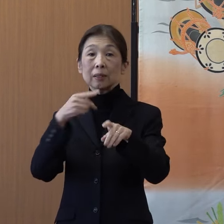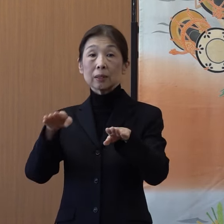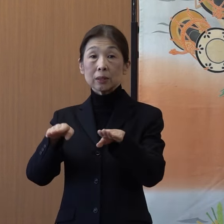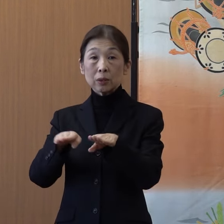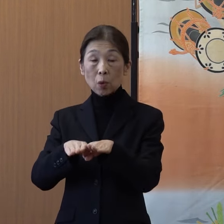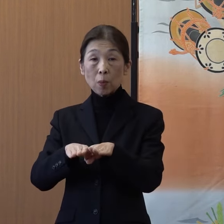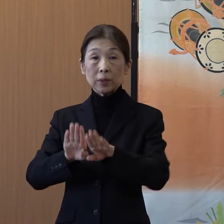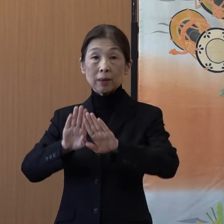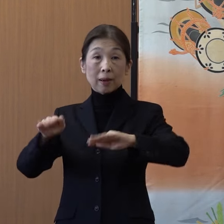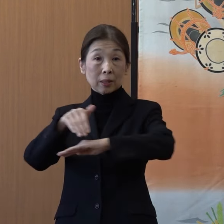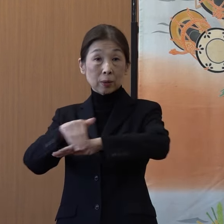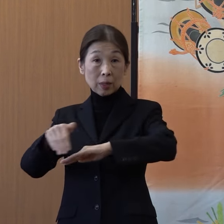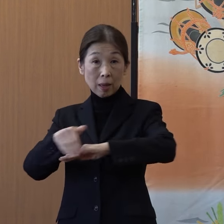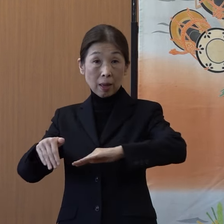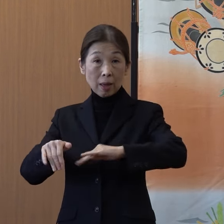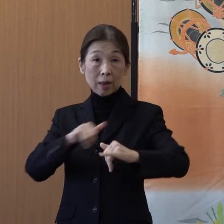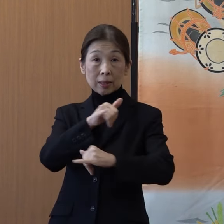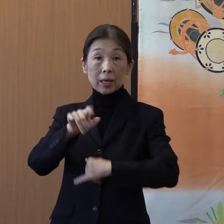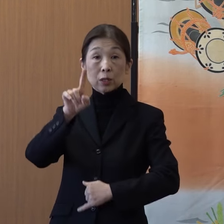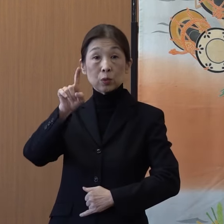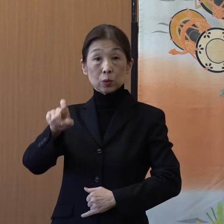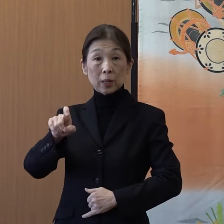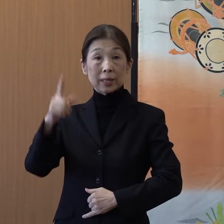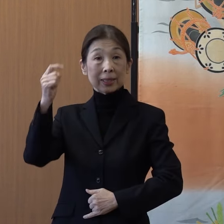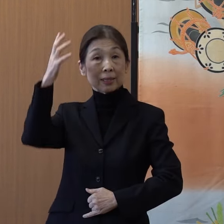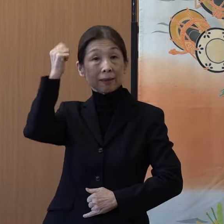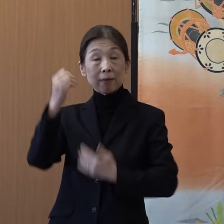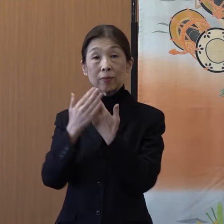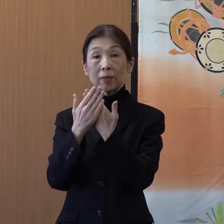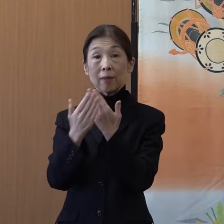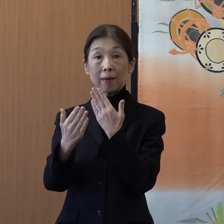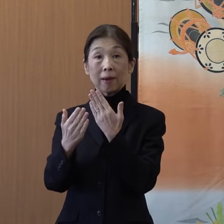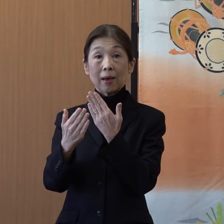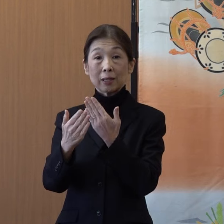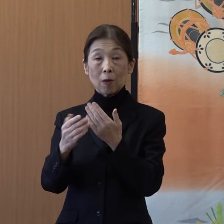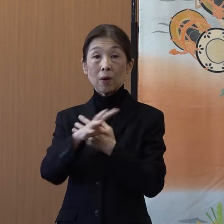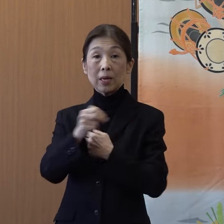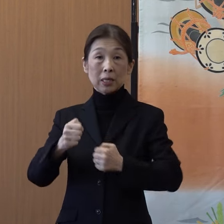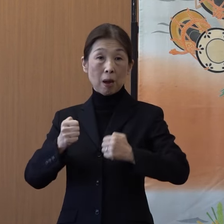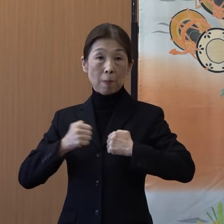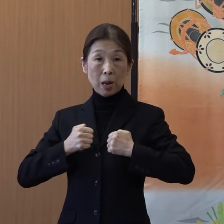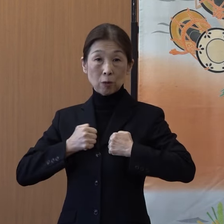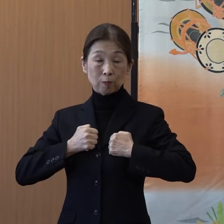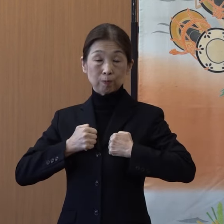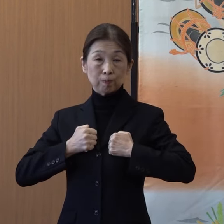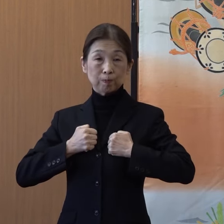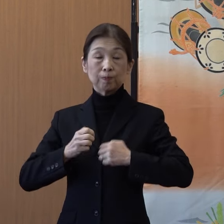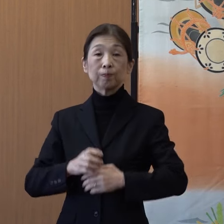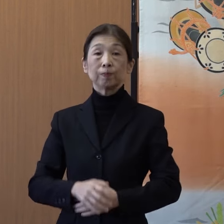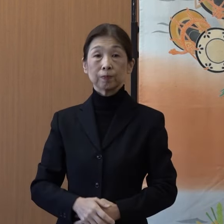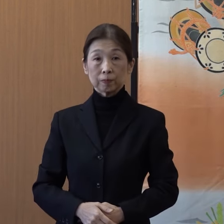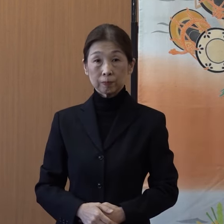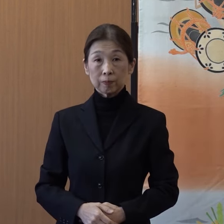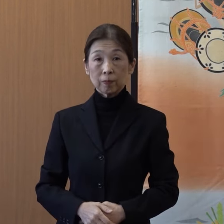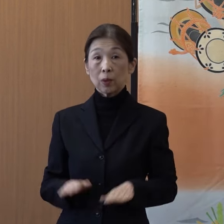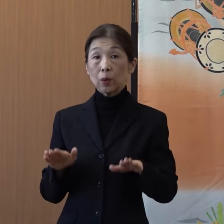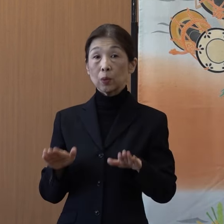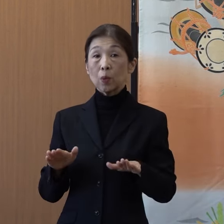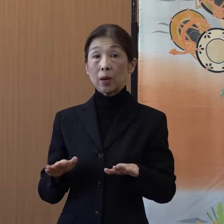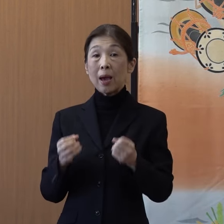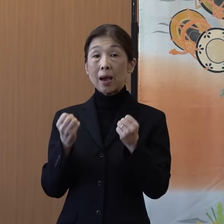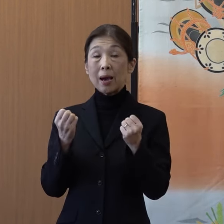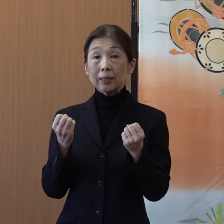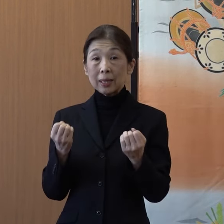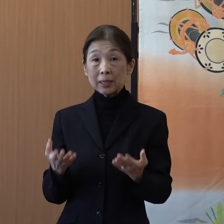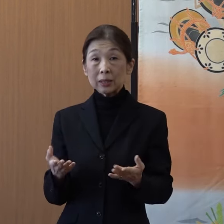予定の第10回の記念大会となる金沢マラソンについてでありますが、今回新たに設け